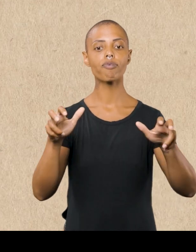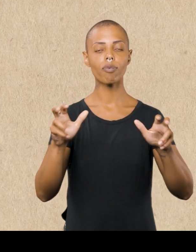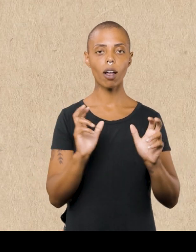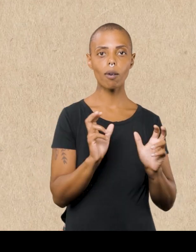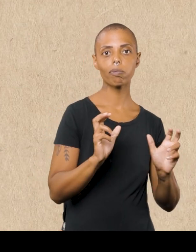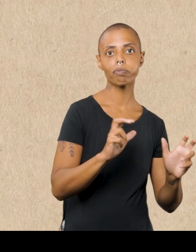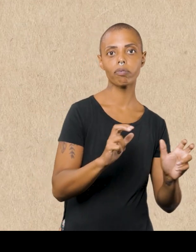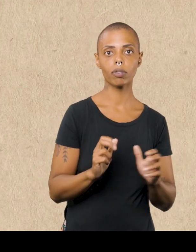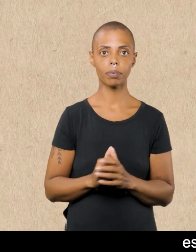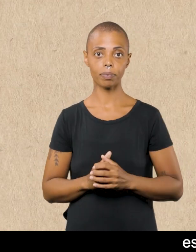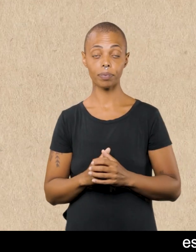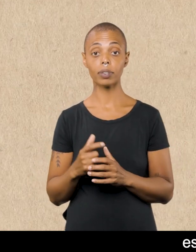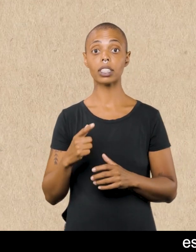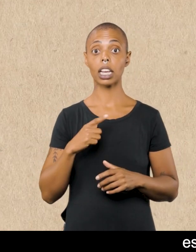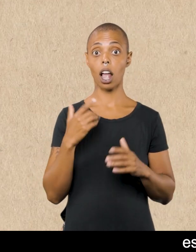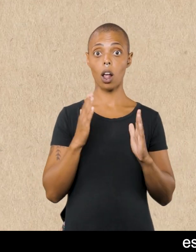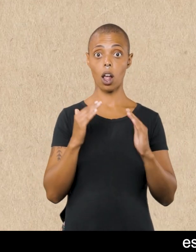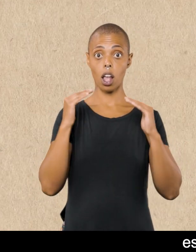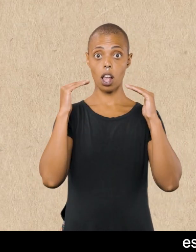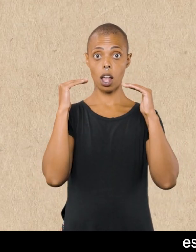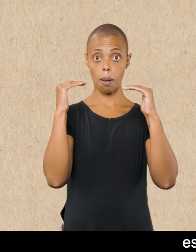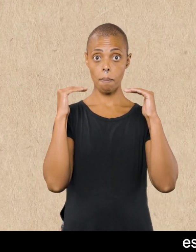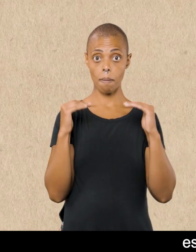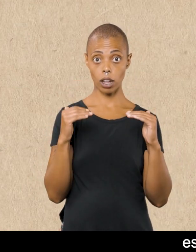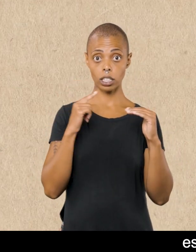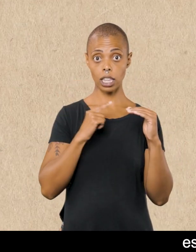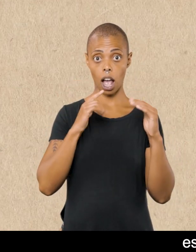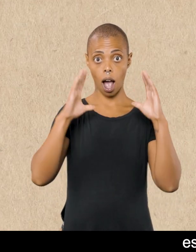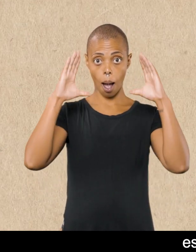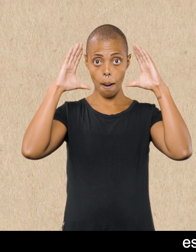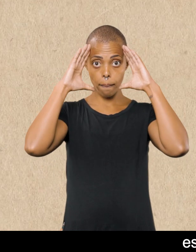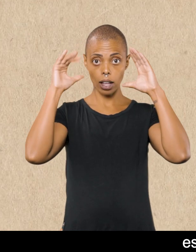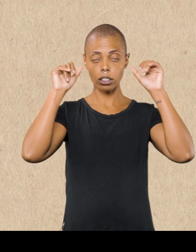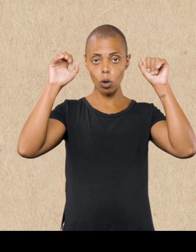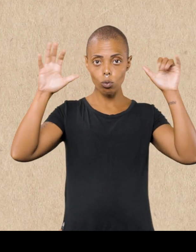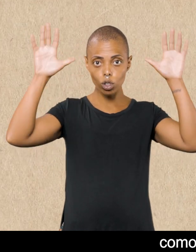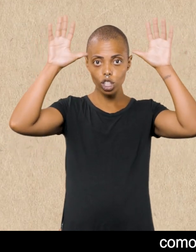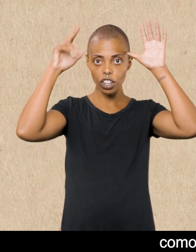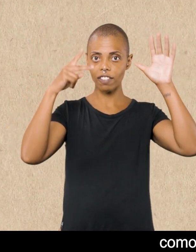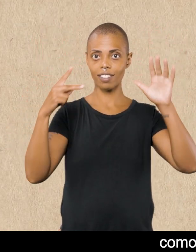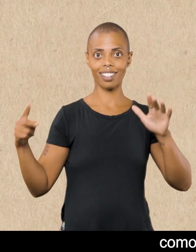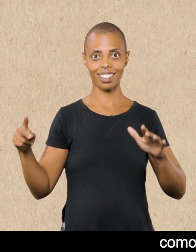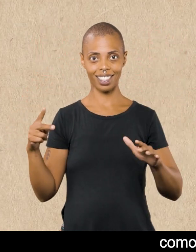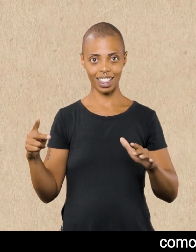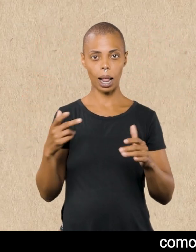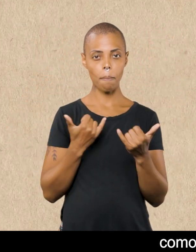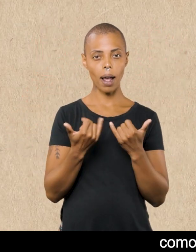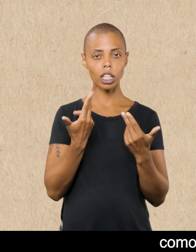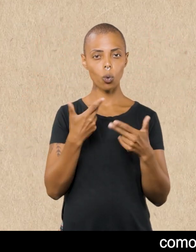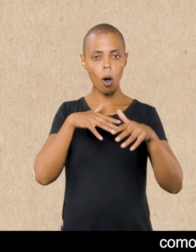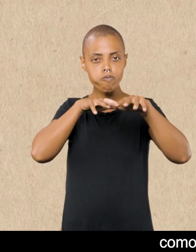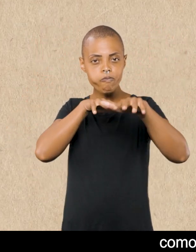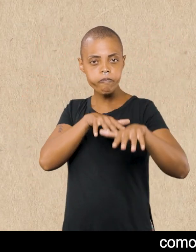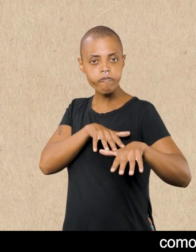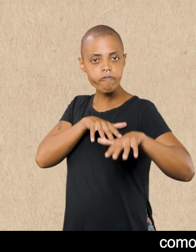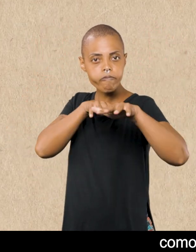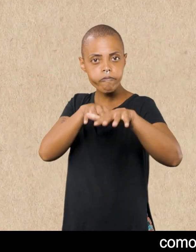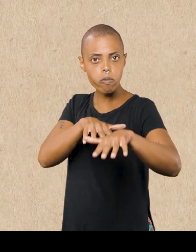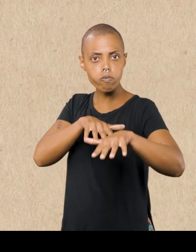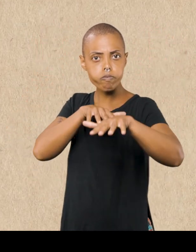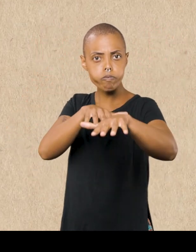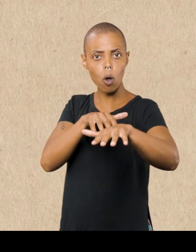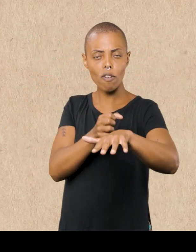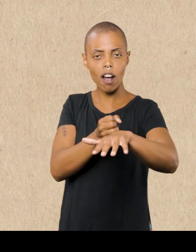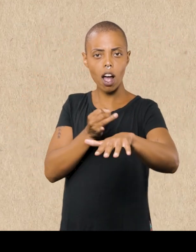há uma pegada de caribu de cada lado. Na parte inferior da obra, estão as cabeças e os longos chifres desses